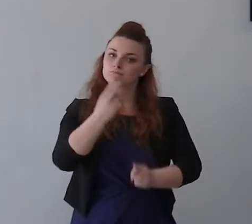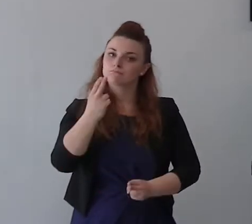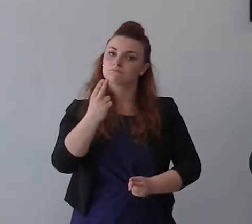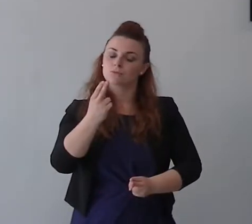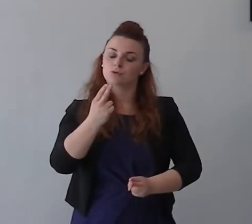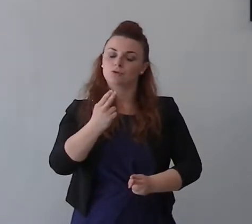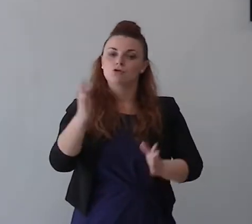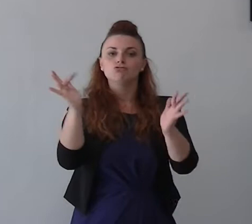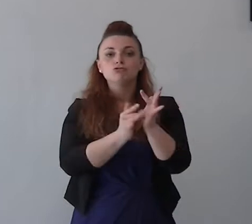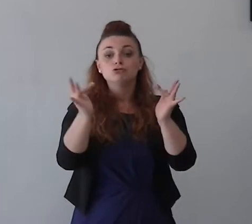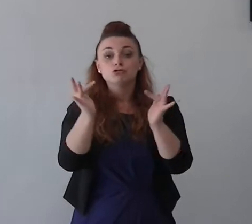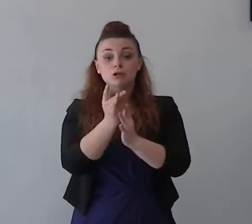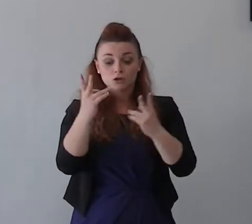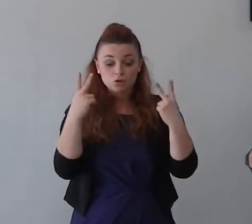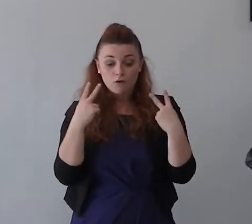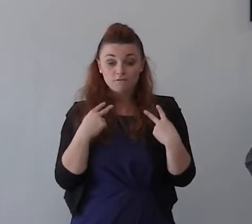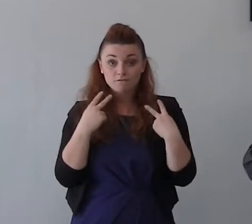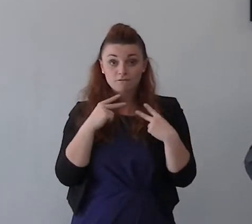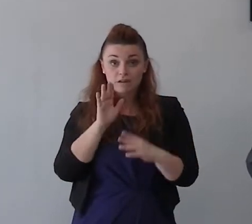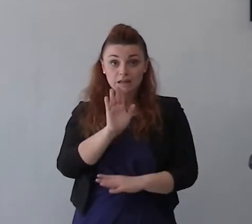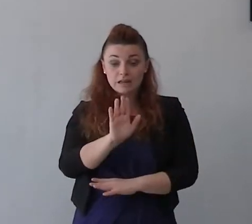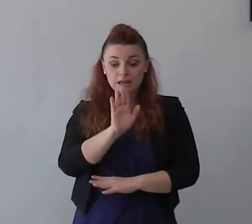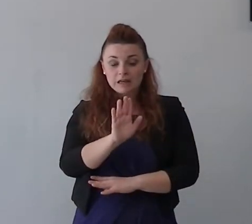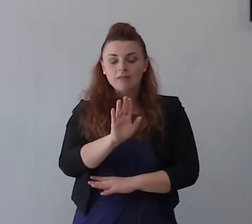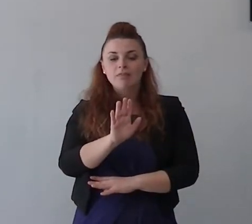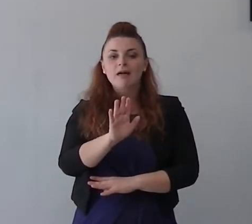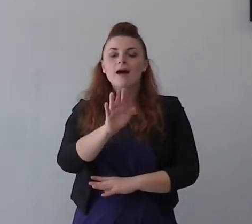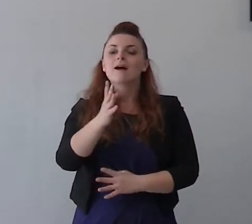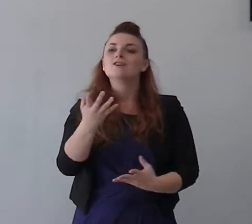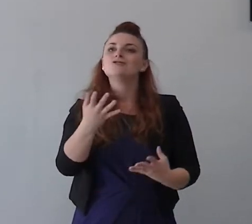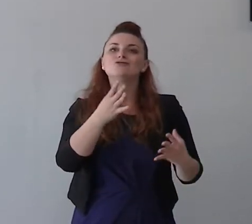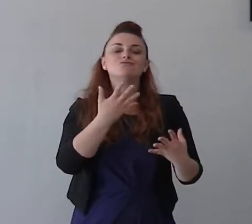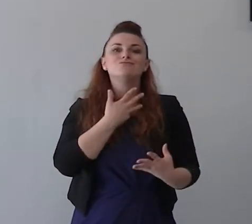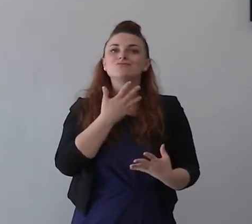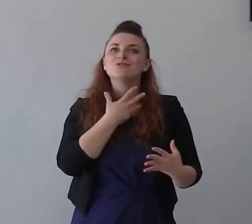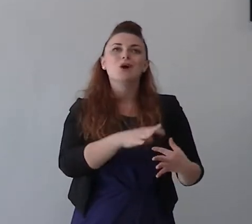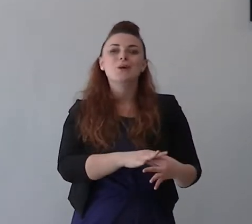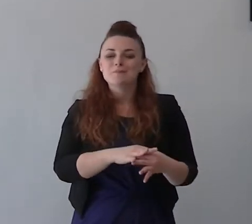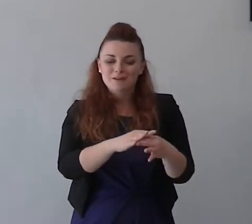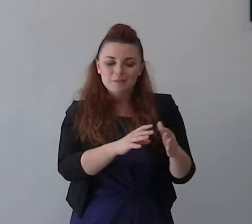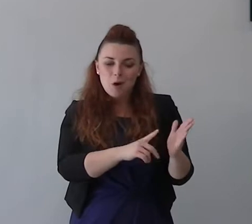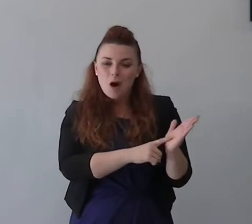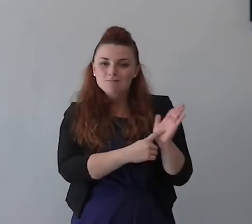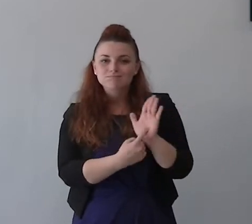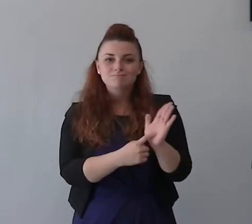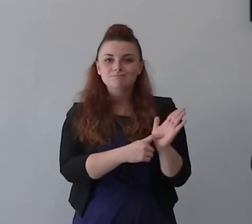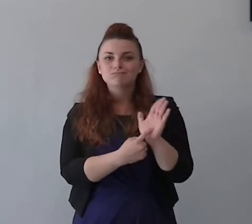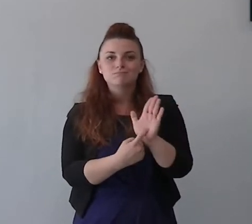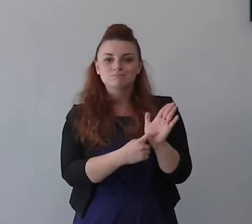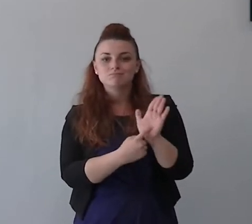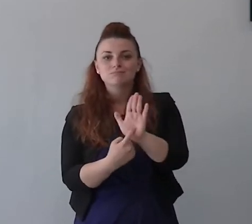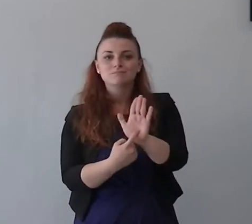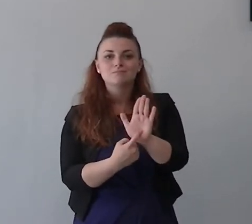vita di Gesù, Gesù ha disseminato la sua vita di segni importanti. La parola dice che alla